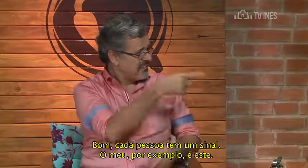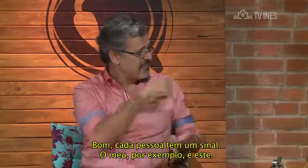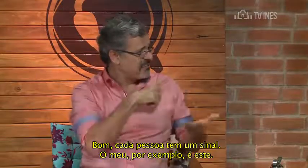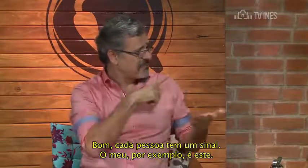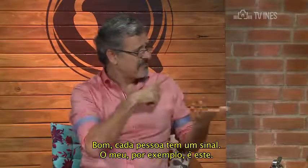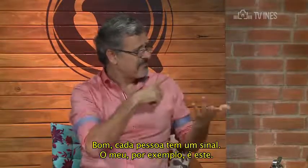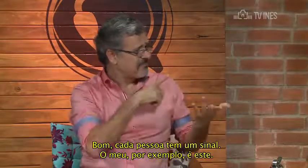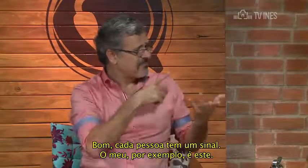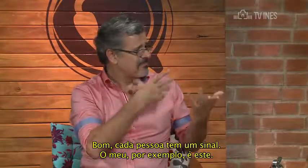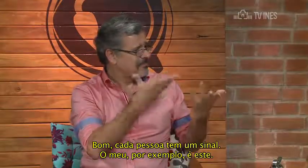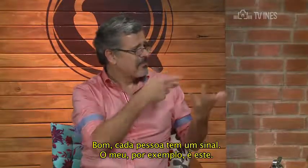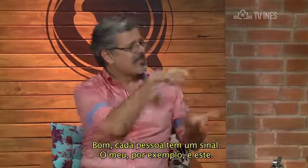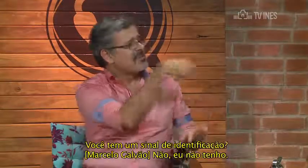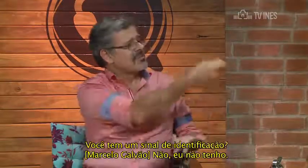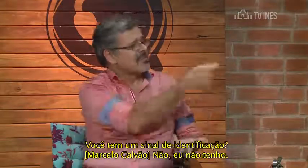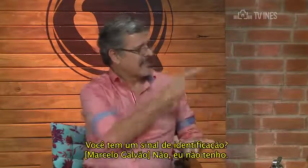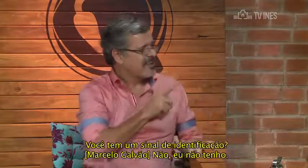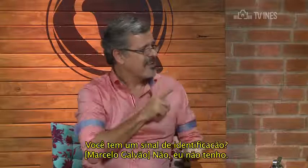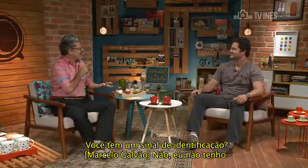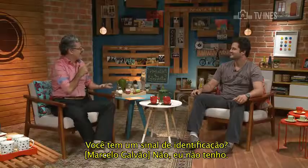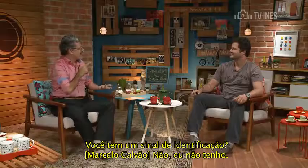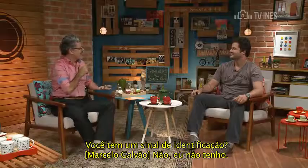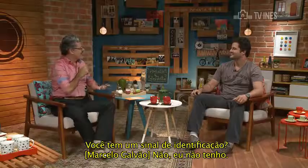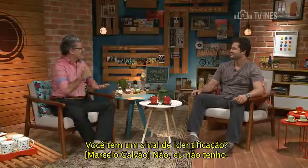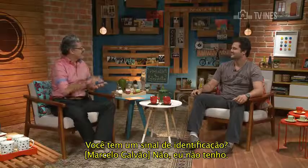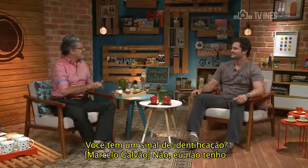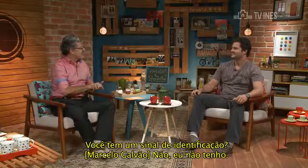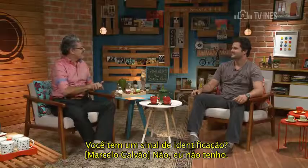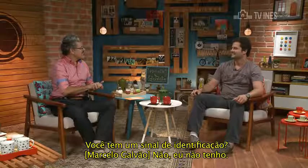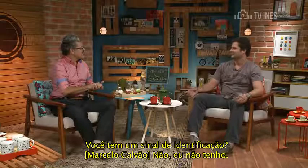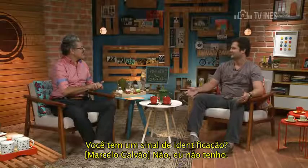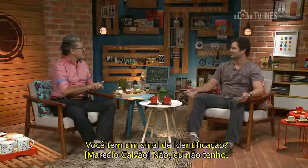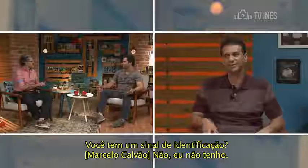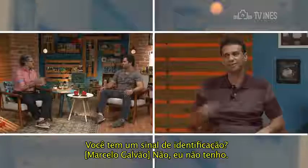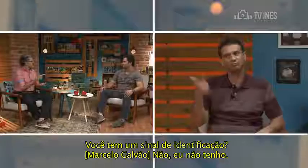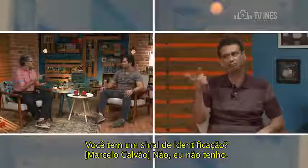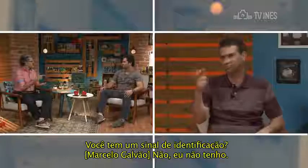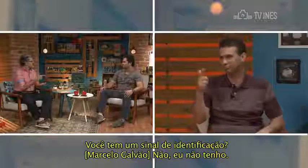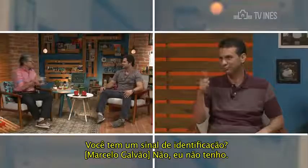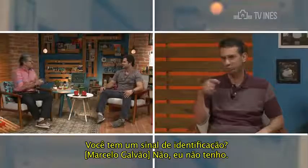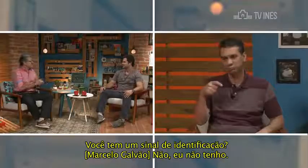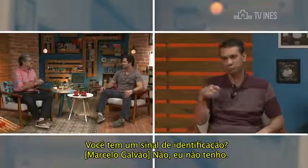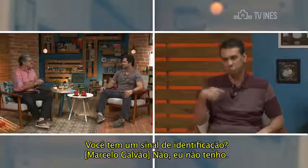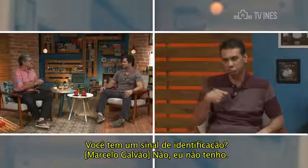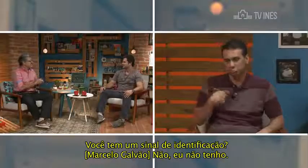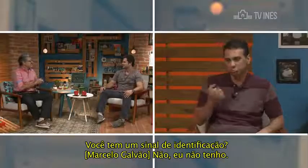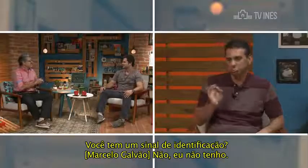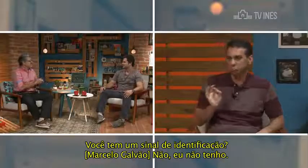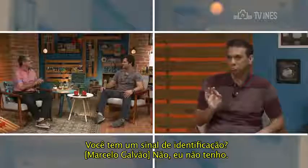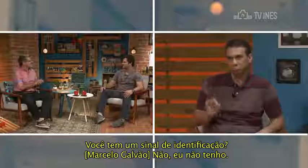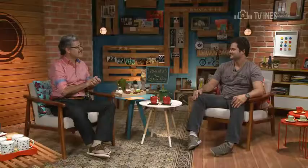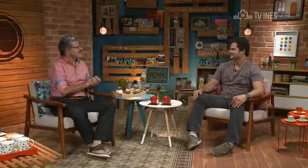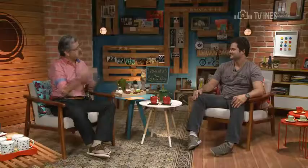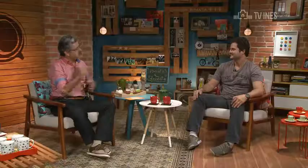este. Você tem um sinal de identificação? Não, eu não tenho sinal.